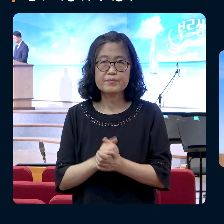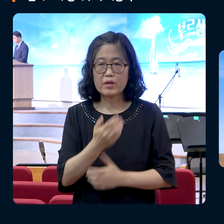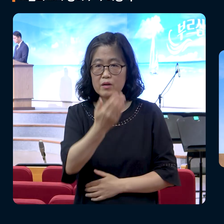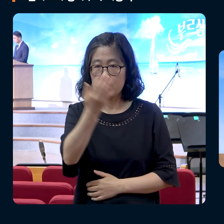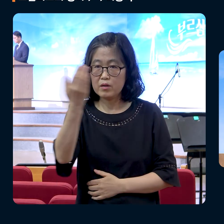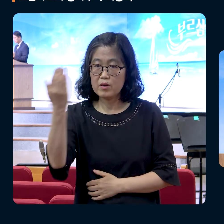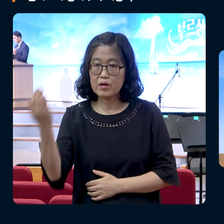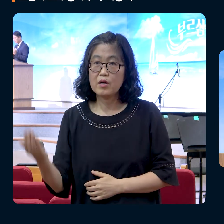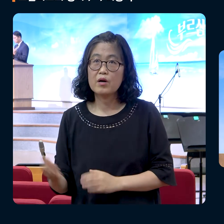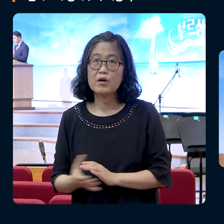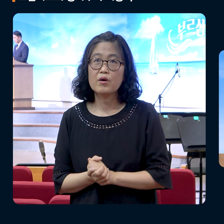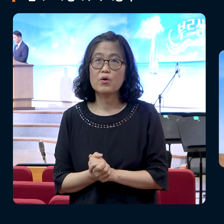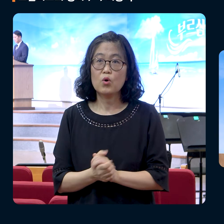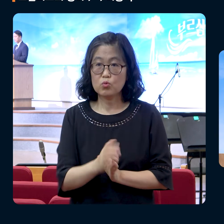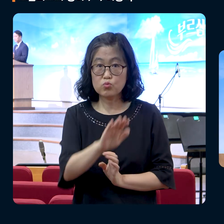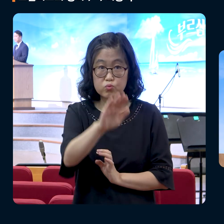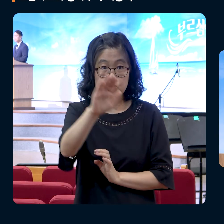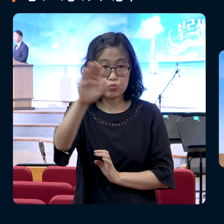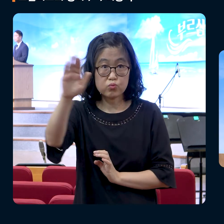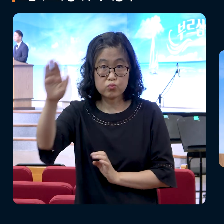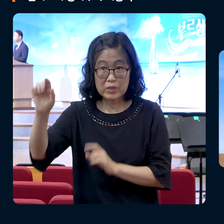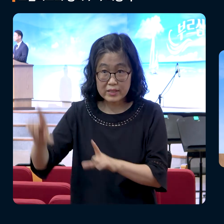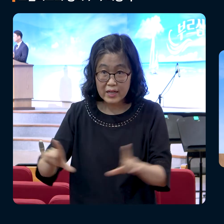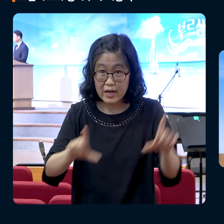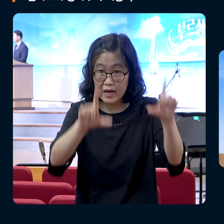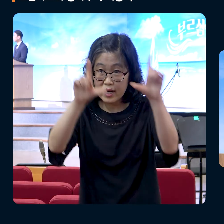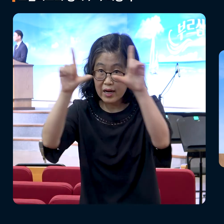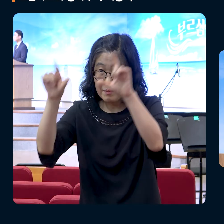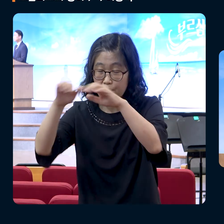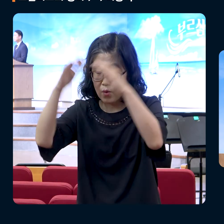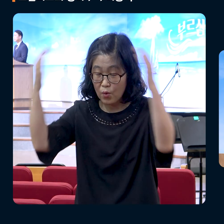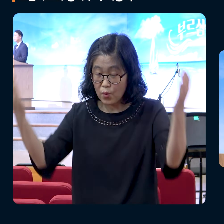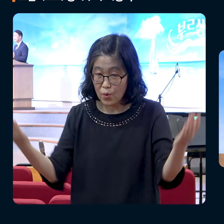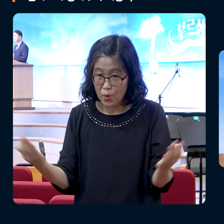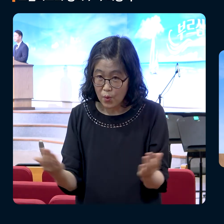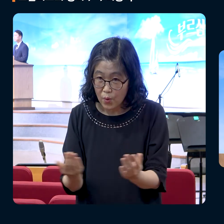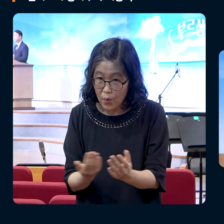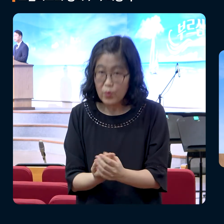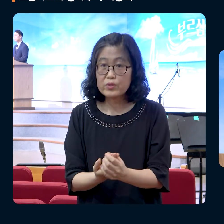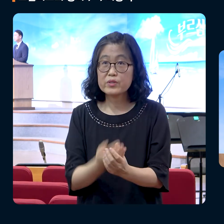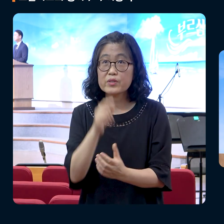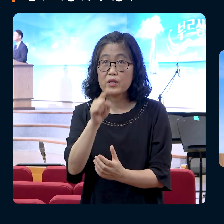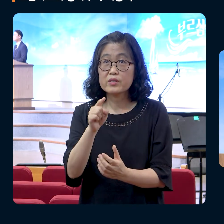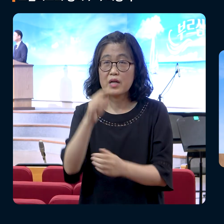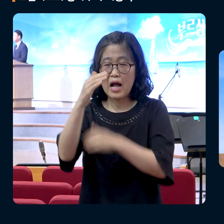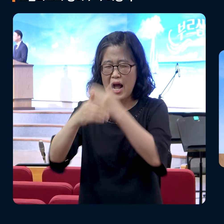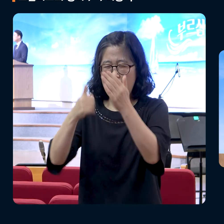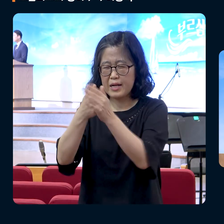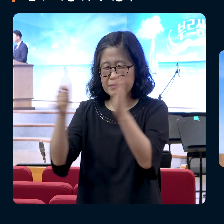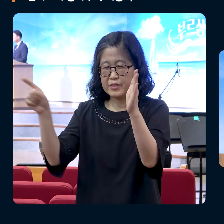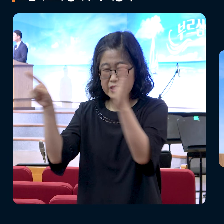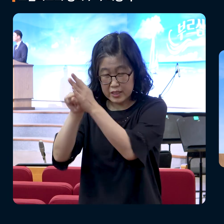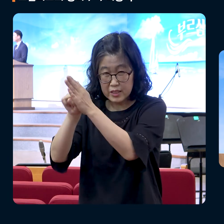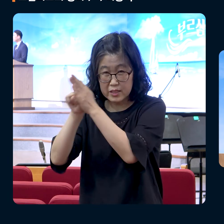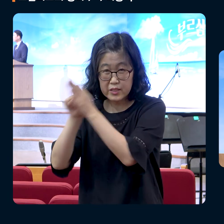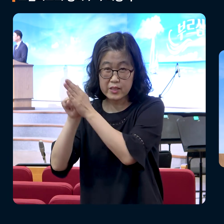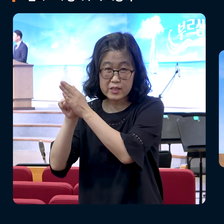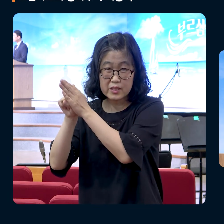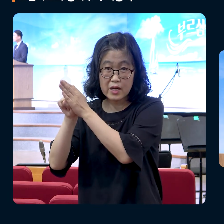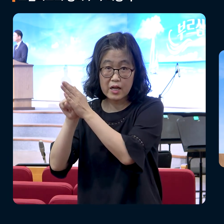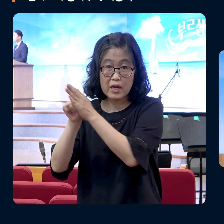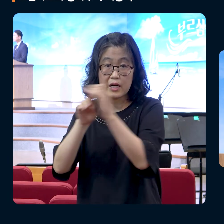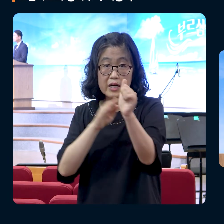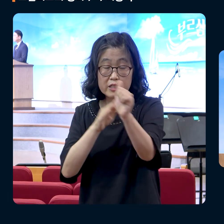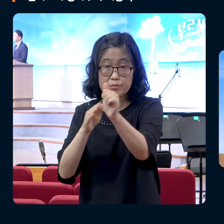여러분, 우리의 삶의 모든 순간 가운데 하나님을 신뢰하심으로